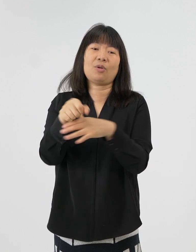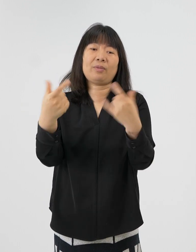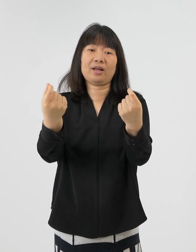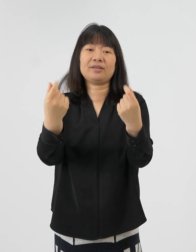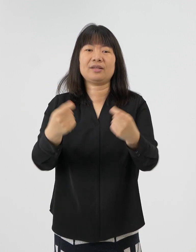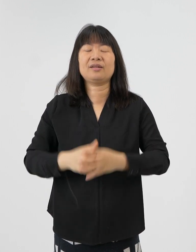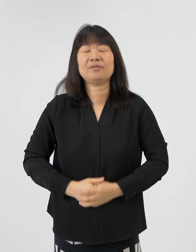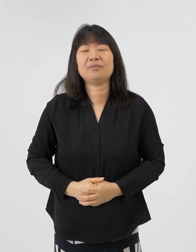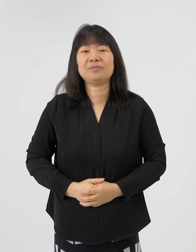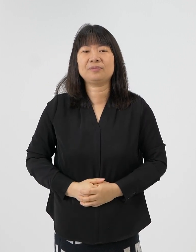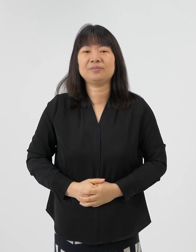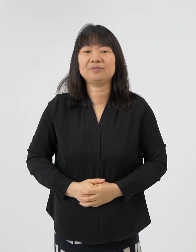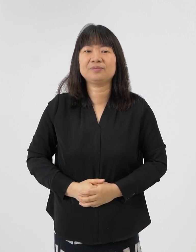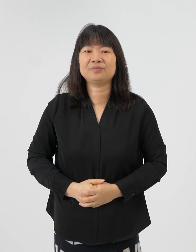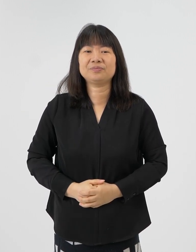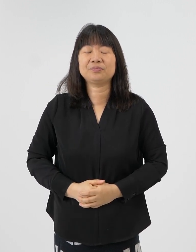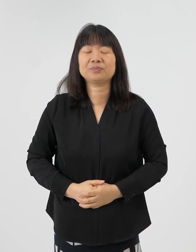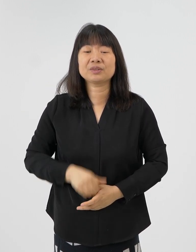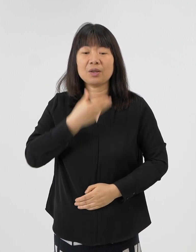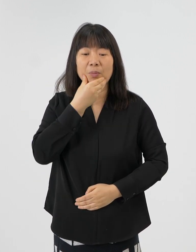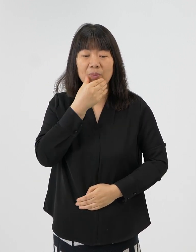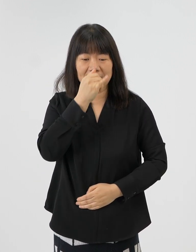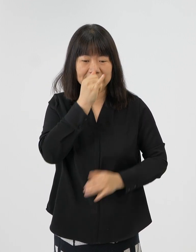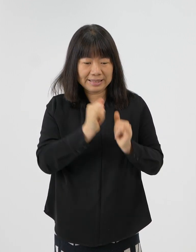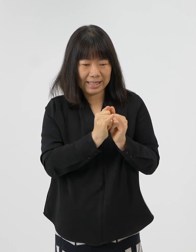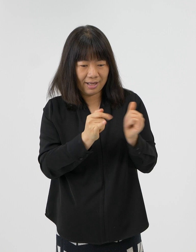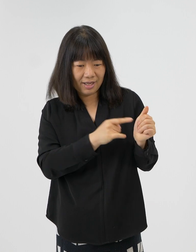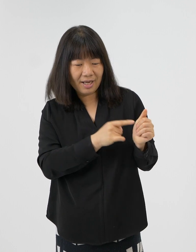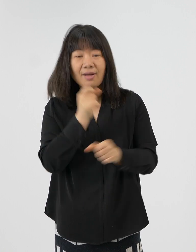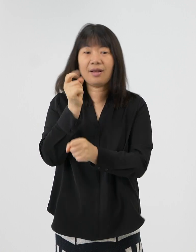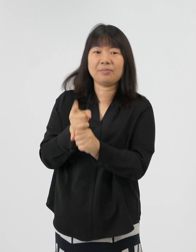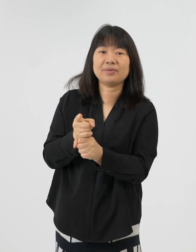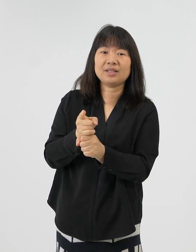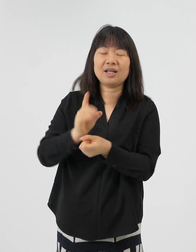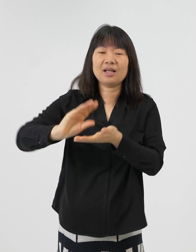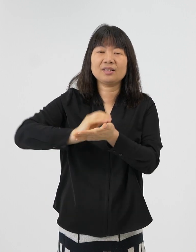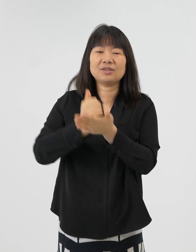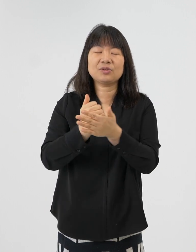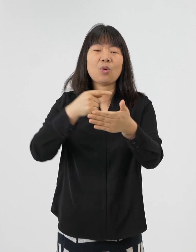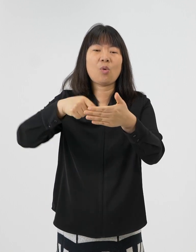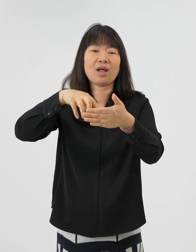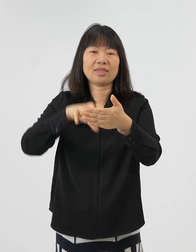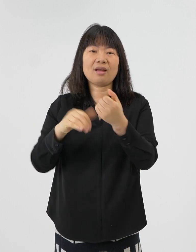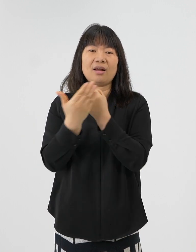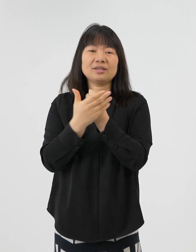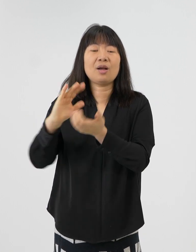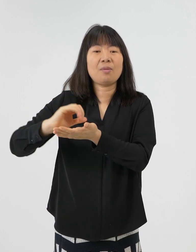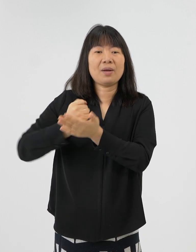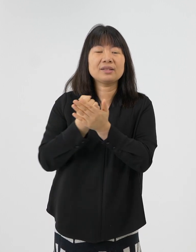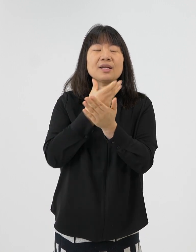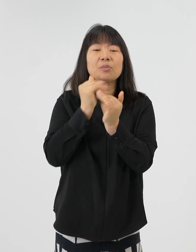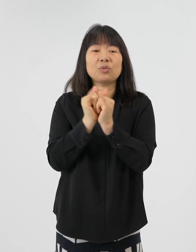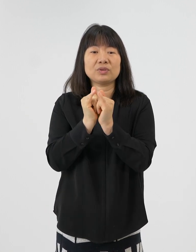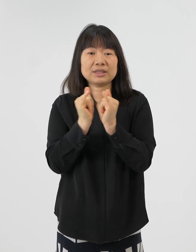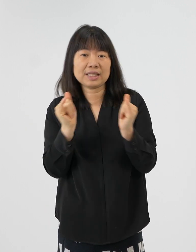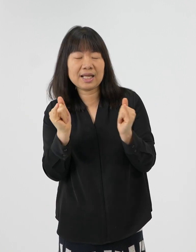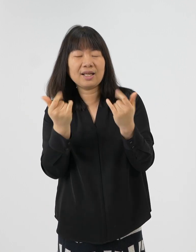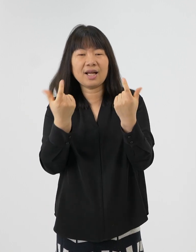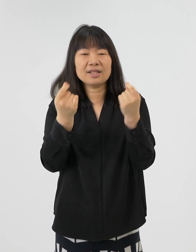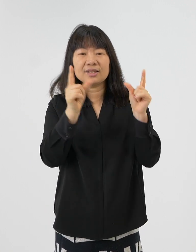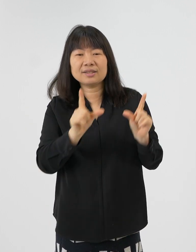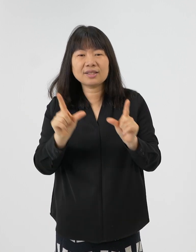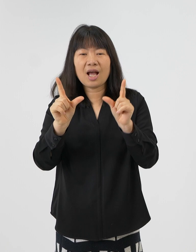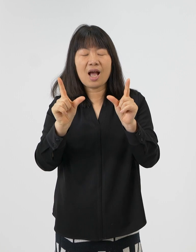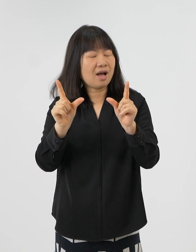겁니다. 그런데 복 있는 사람은, 이미 그리스도 안에서 은혜를 입은 행복자는 이런